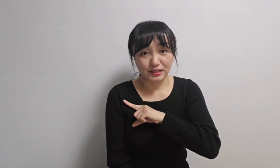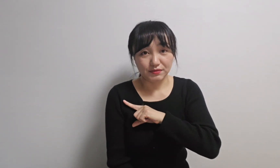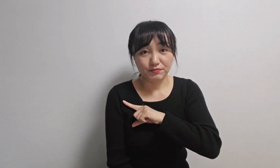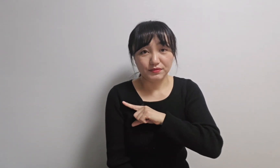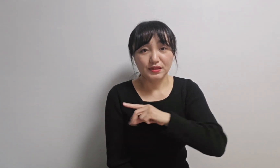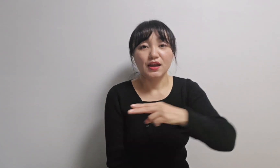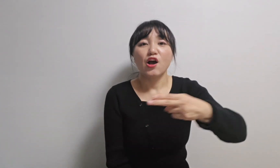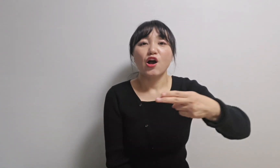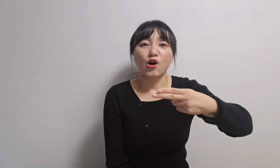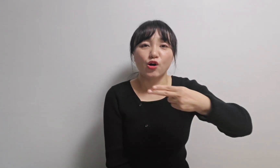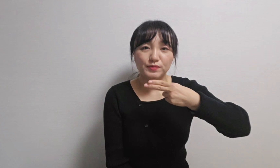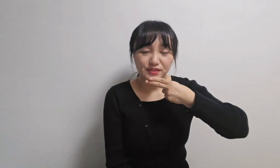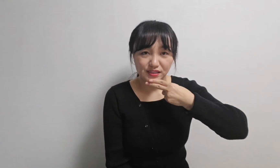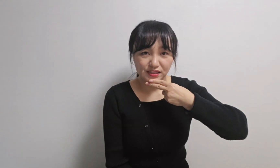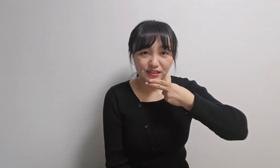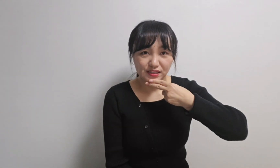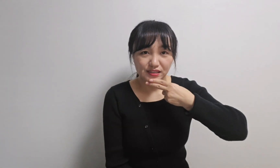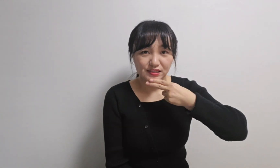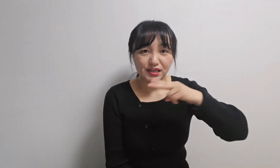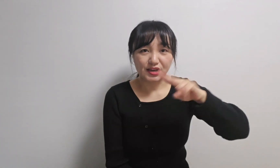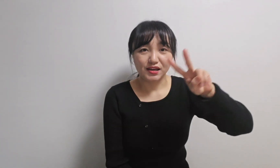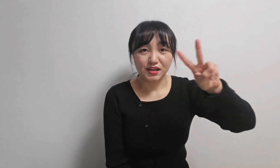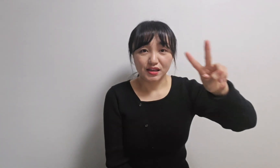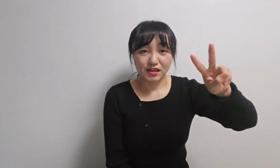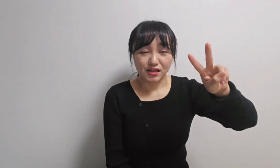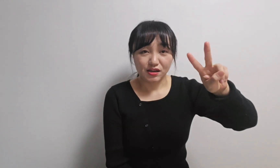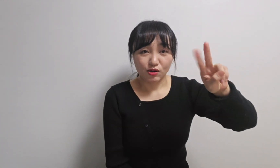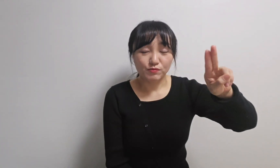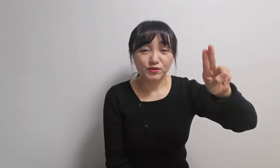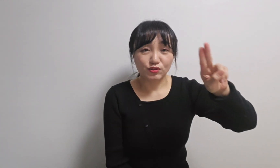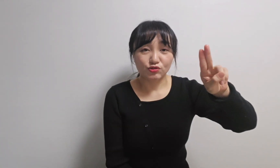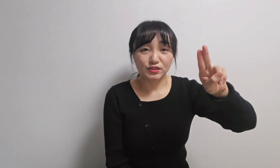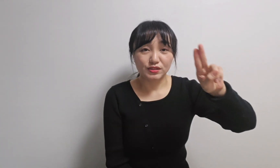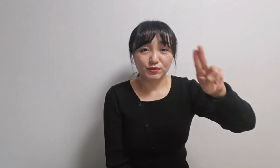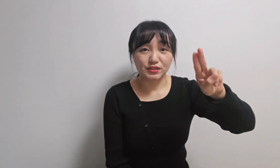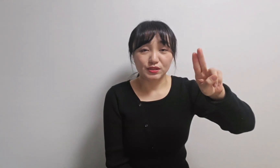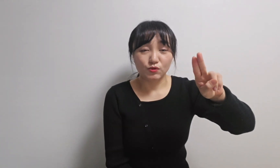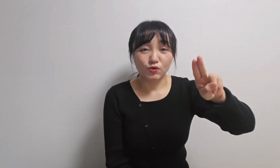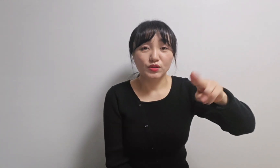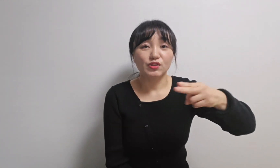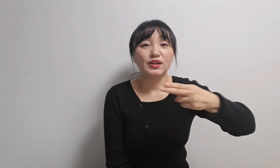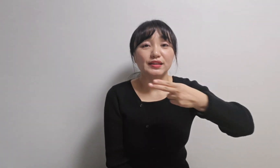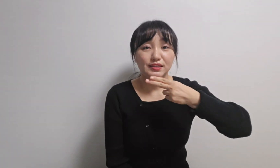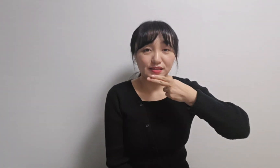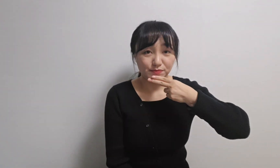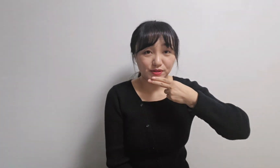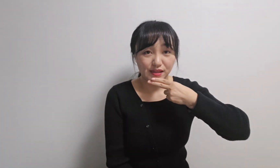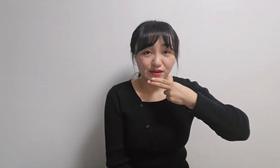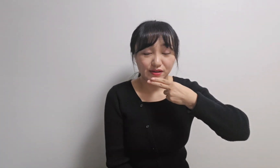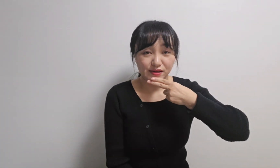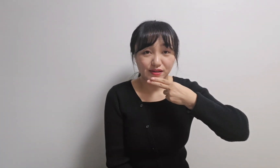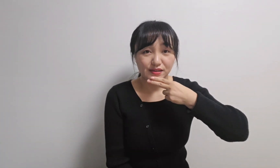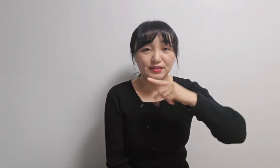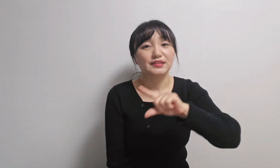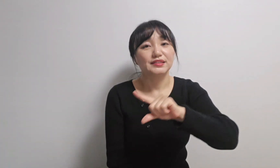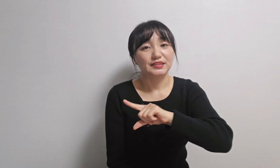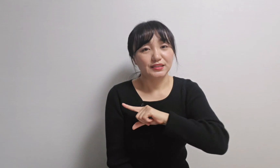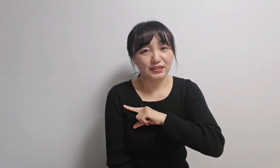이름 없이. 자, 검지와 중지를 붙이시고 턱에 갖다 대시면 돼요.